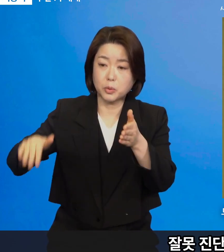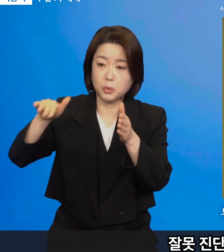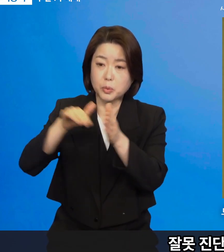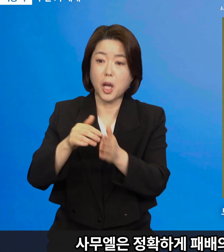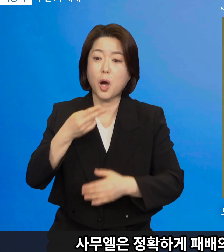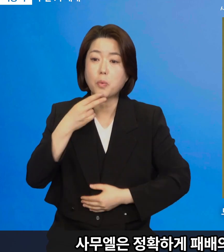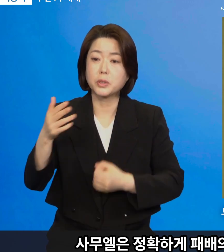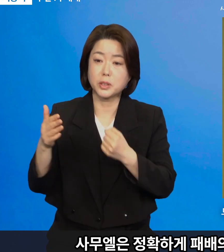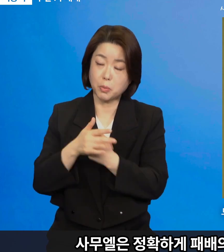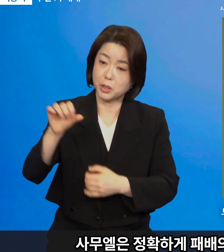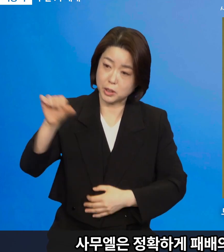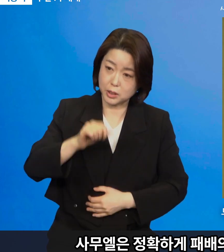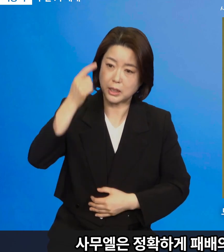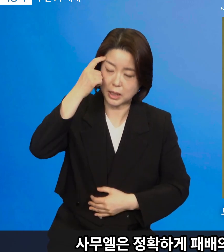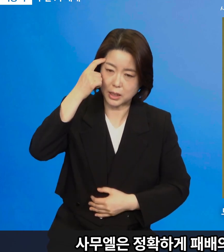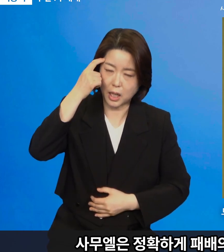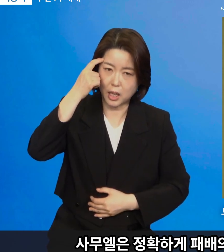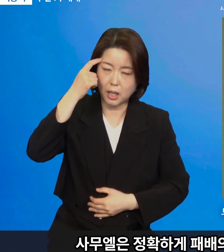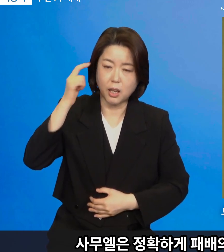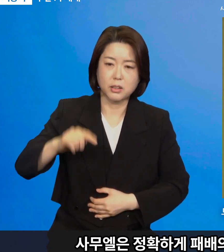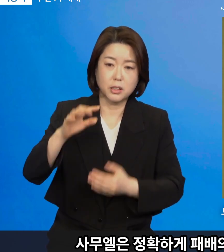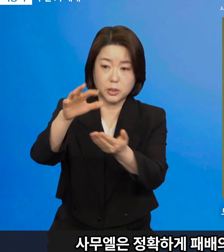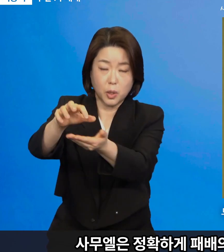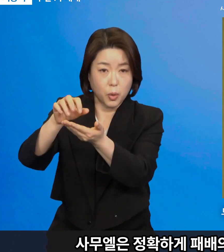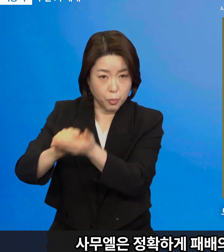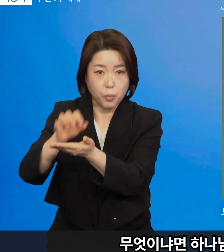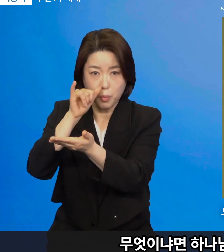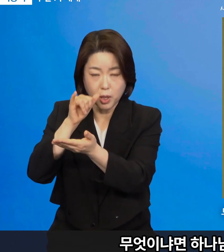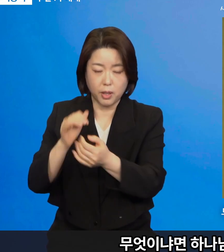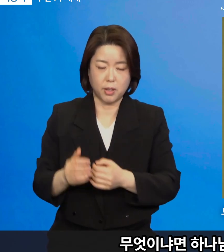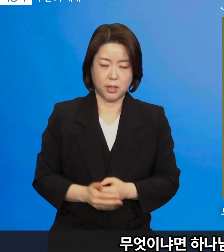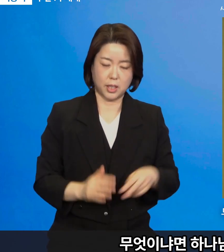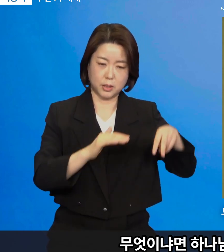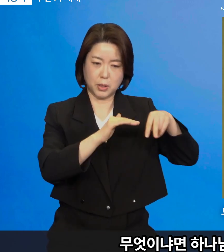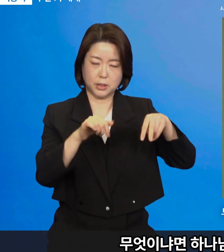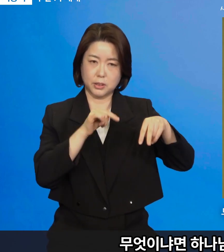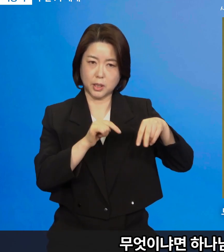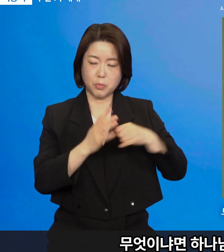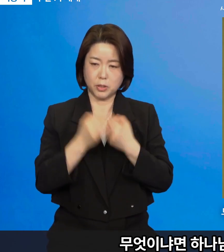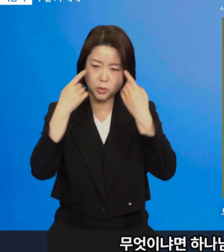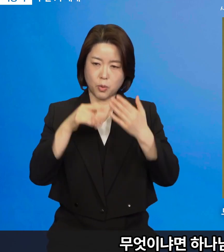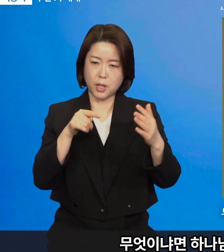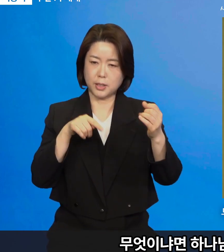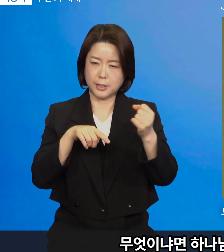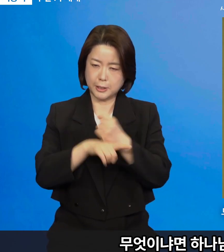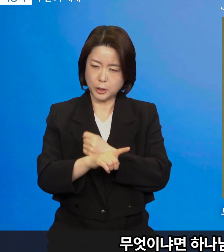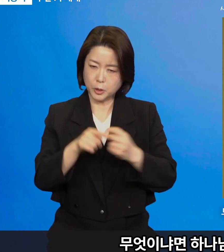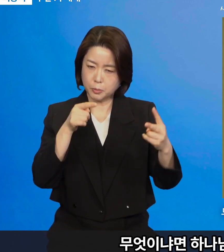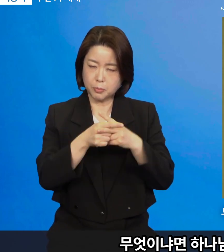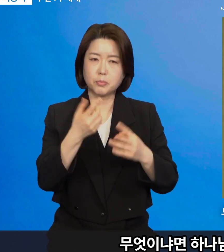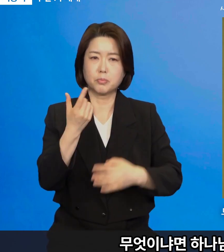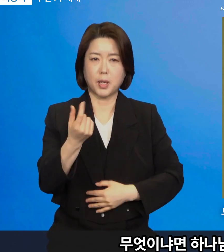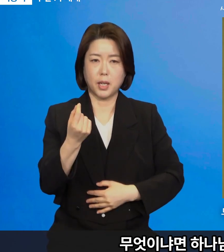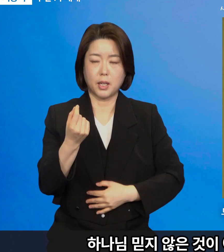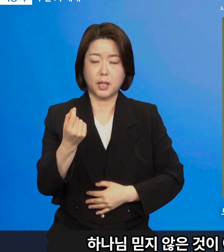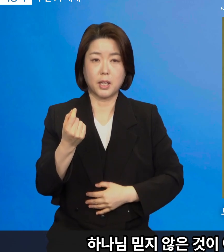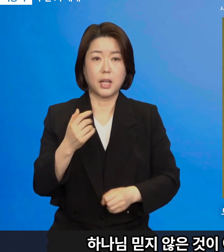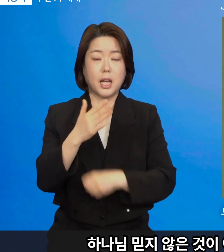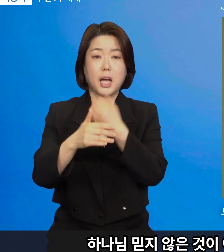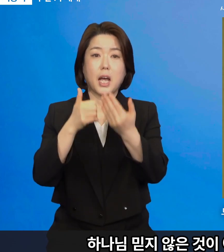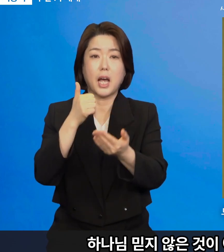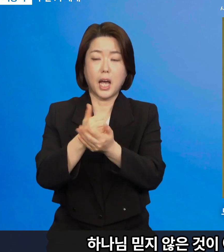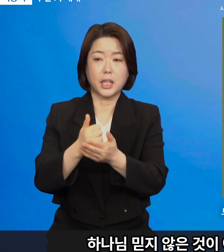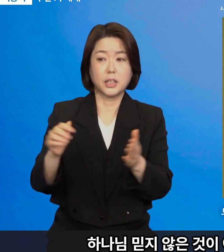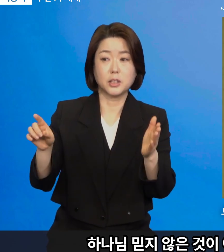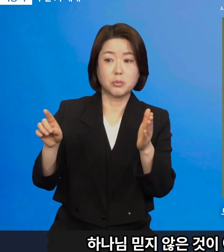거예요. 사무엘은 정확하게 패배의 원인을 알고 있었습니다. 무엇이냐면 하나님을 떠난 게 아니고 하나님